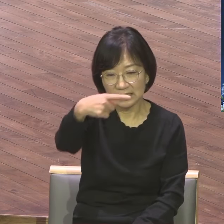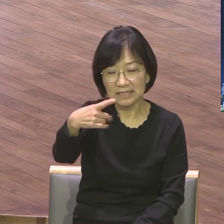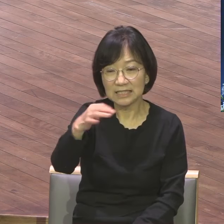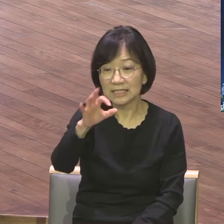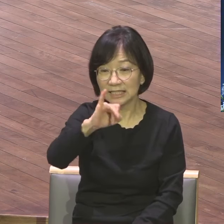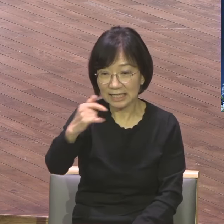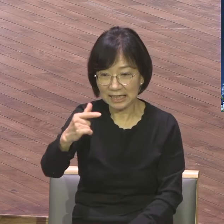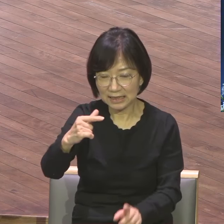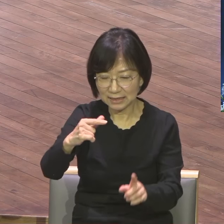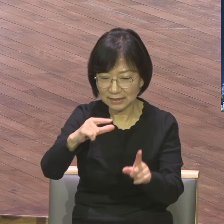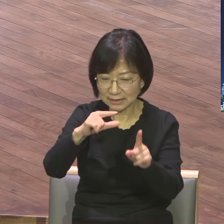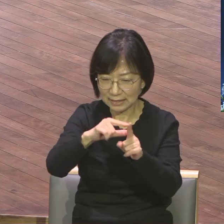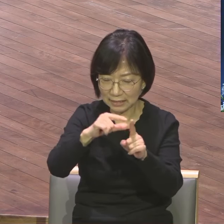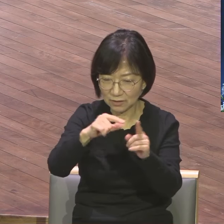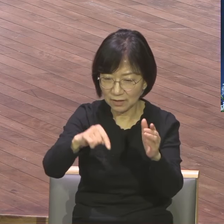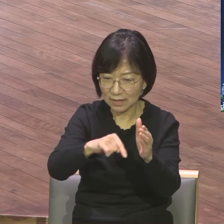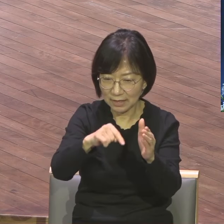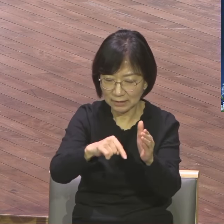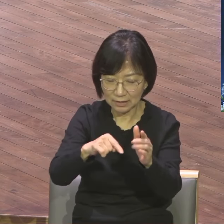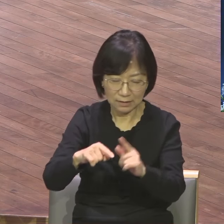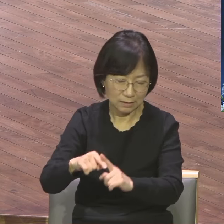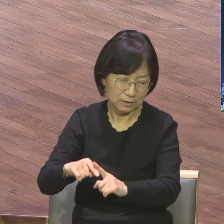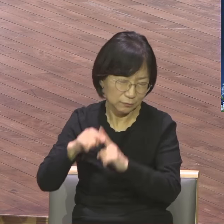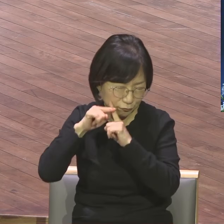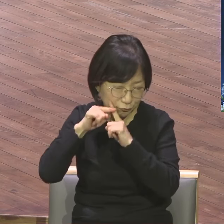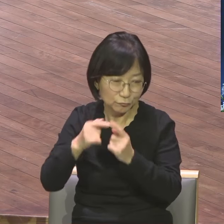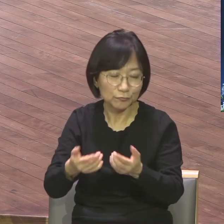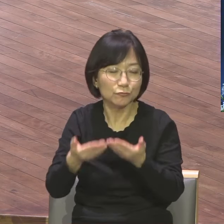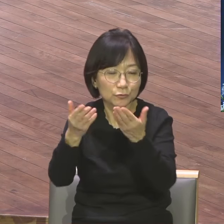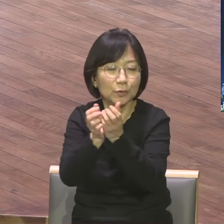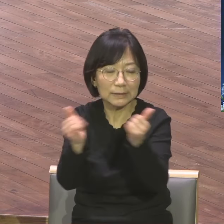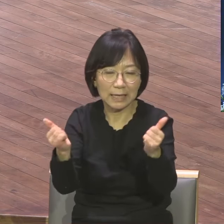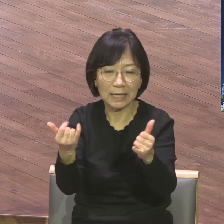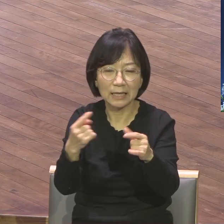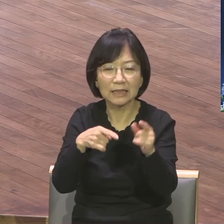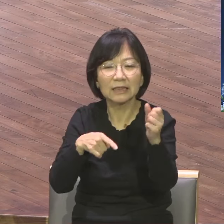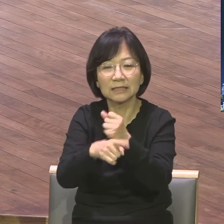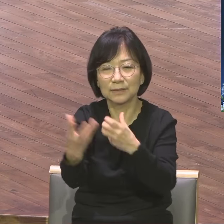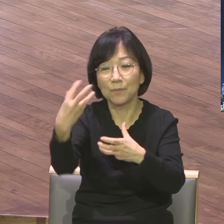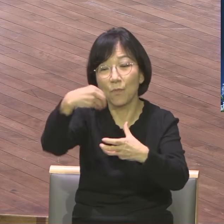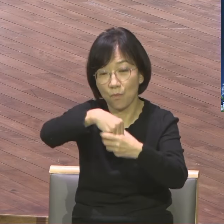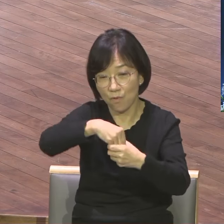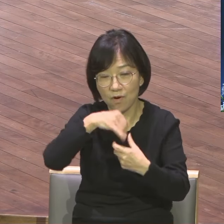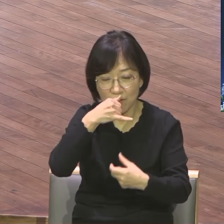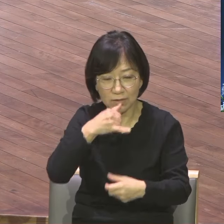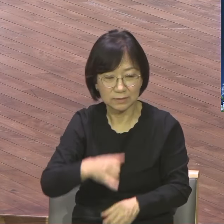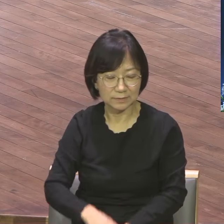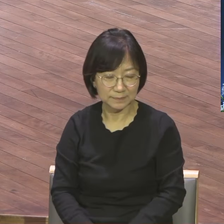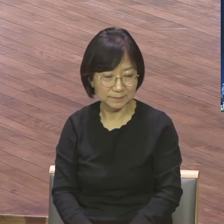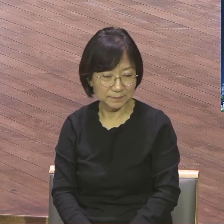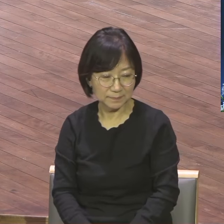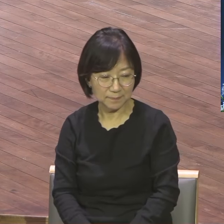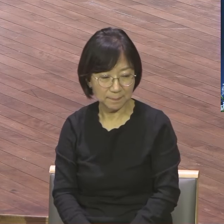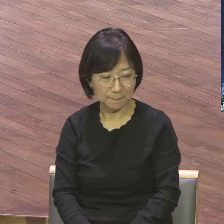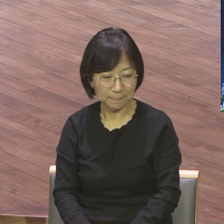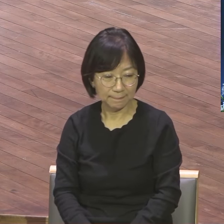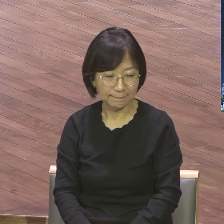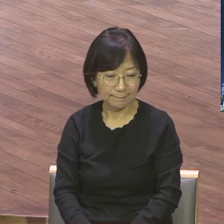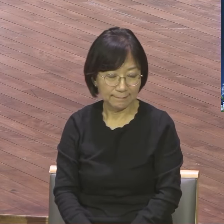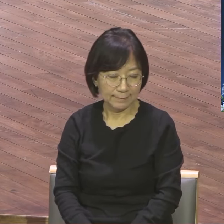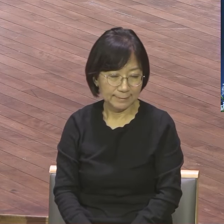영어 마터가 나왔어요. 성령 충만 받았을 때 그들이 어떻게 예루살렘에 복음을 증거했습니다.